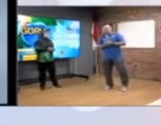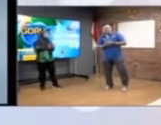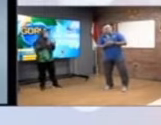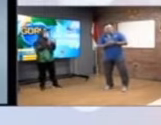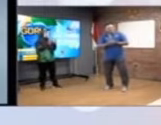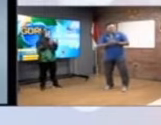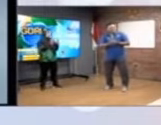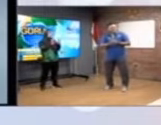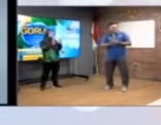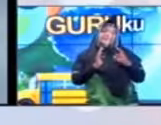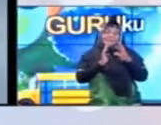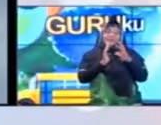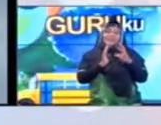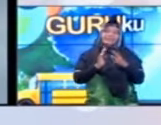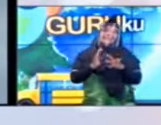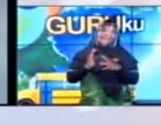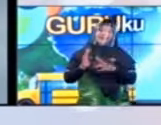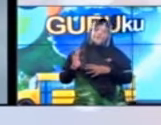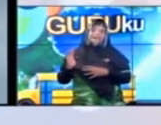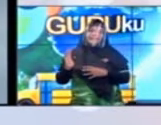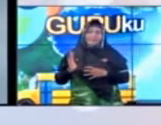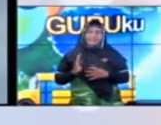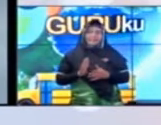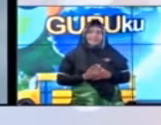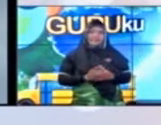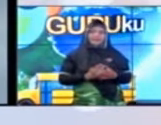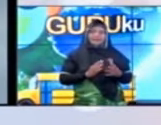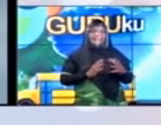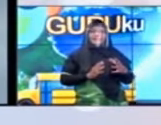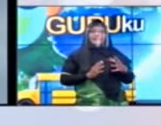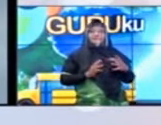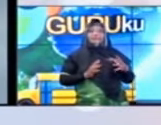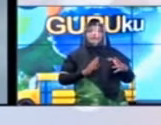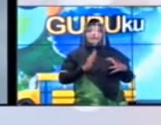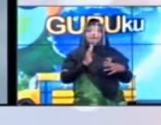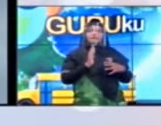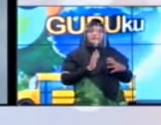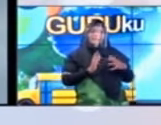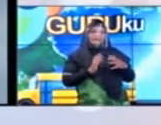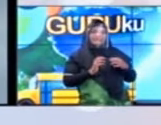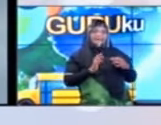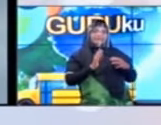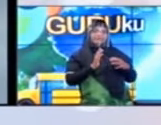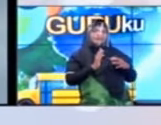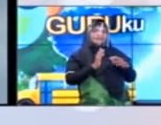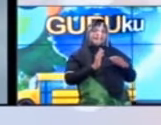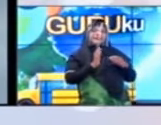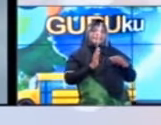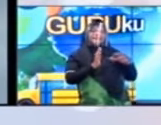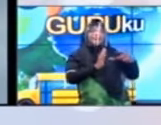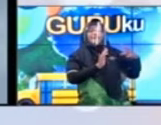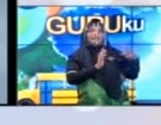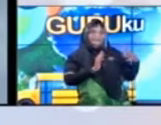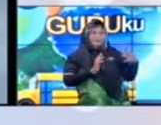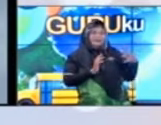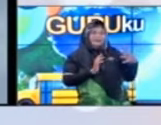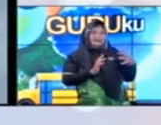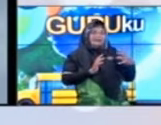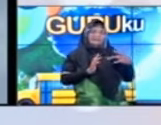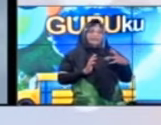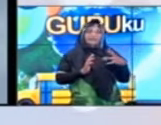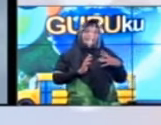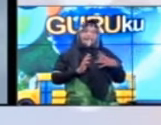untuk mengidentifikasi gerak dominan apa saja pada gerakan itu, untuk yang pertama itu ada melangkah, ini awalan tadi Pak